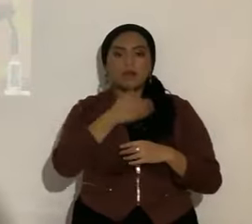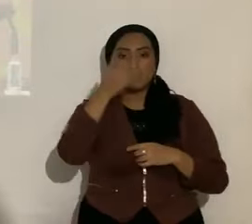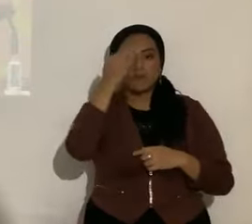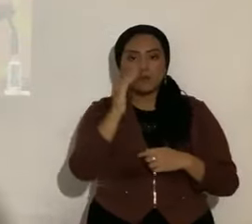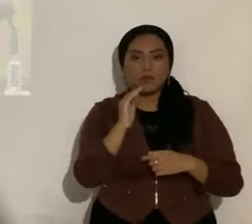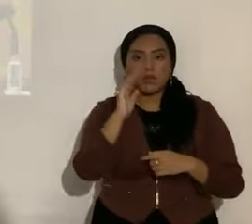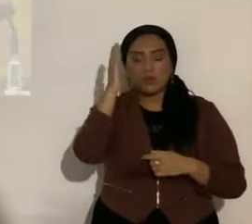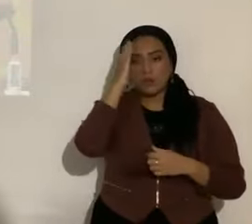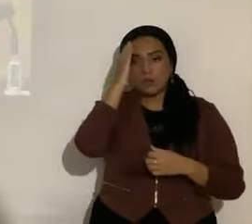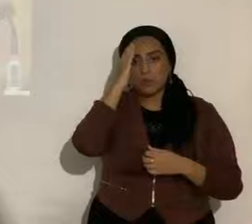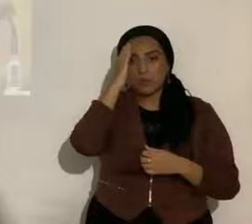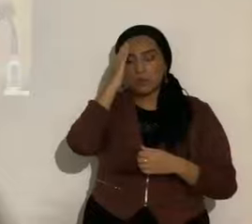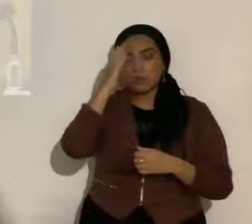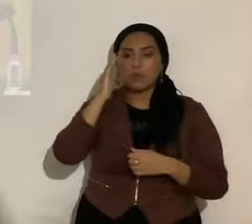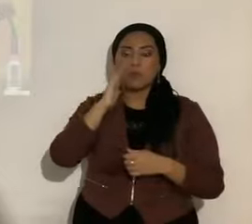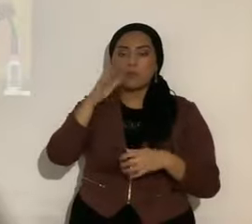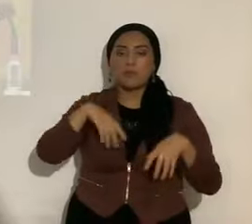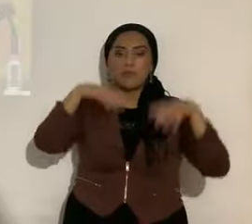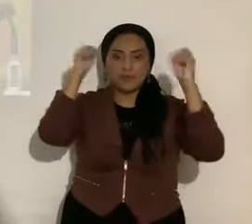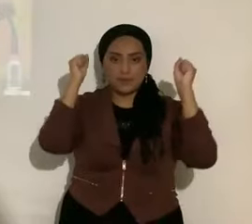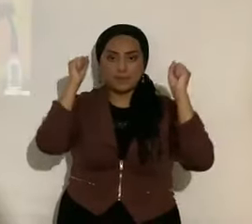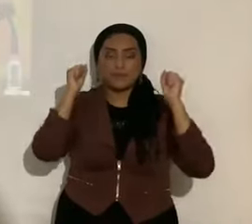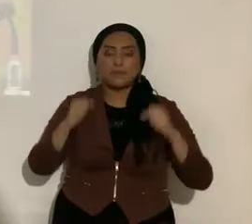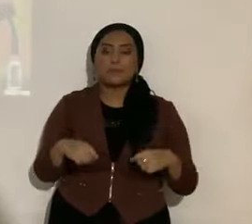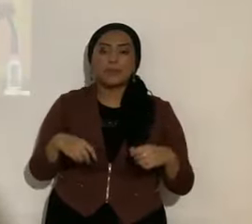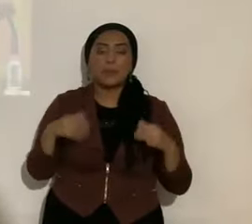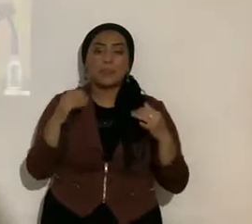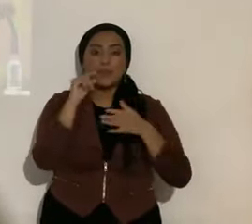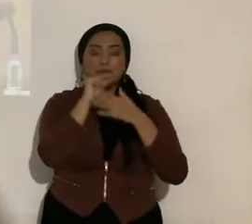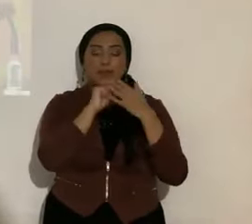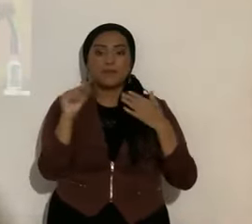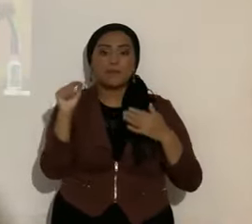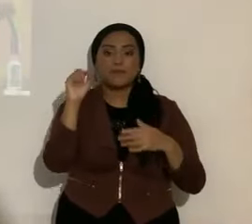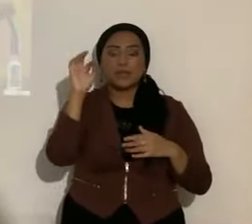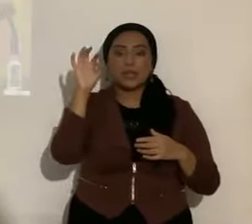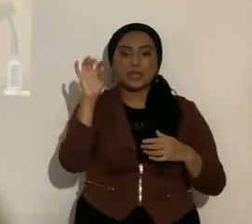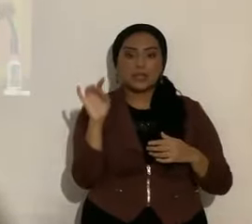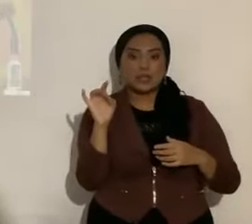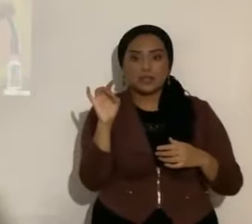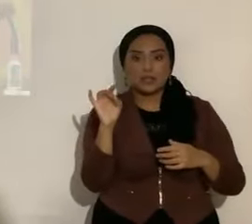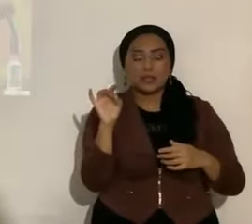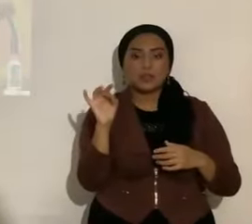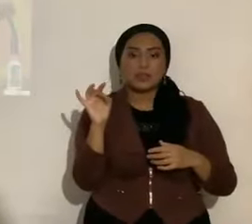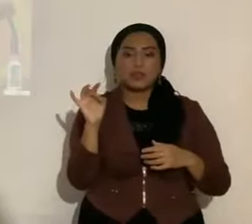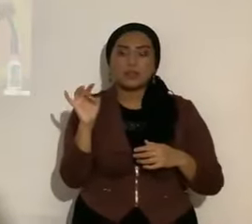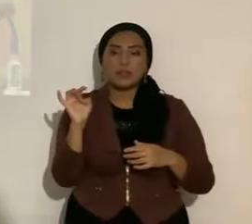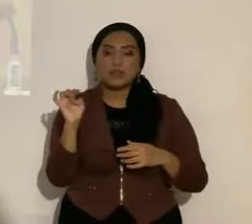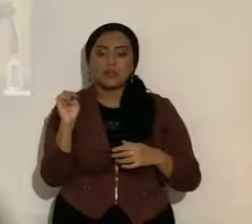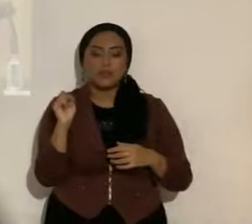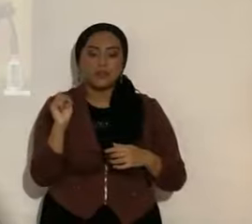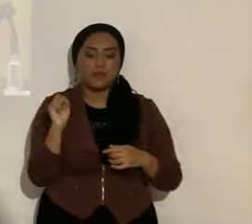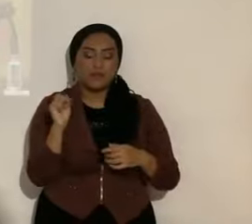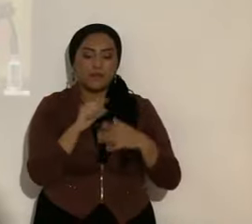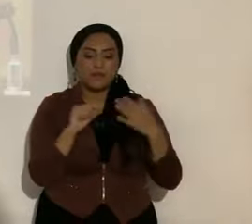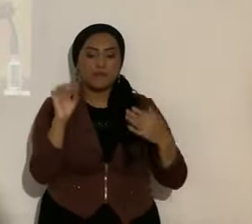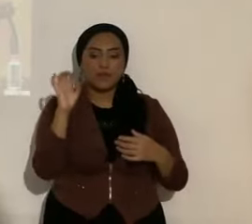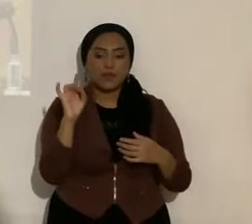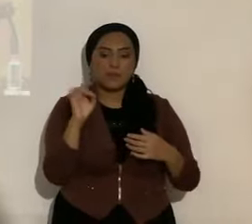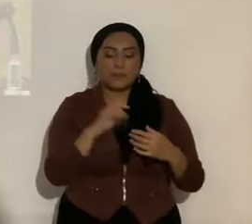Sebaot. Sabía que sería quitado. Ahora, en el verso 8, ¿sí? En el verso